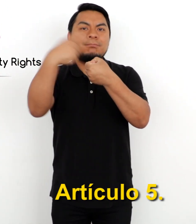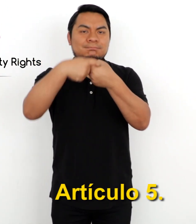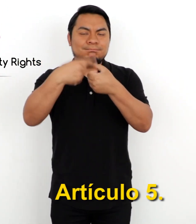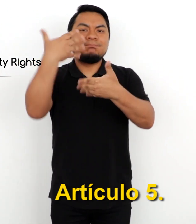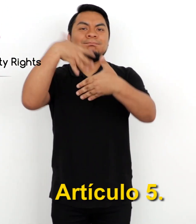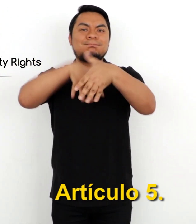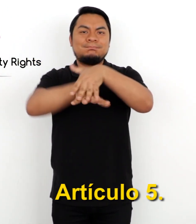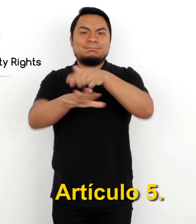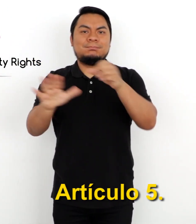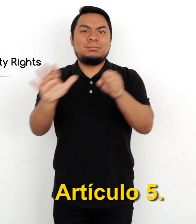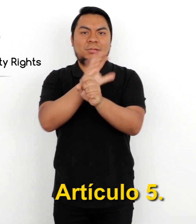ARTÍCULO 5